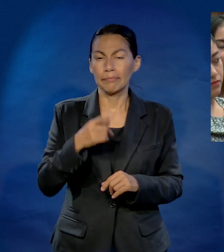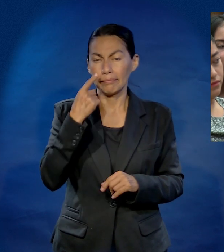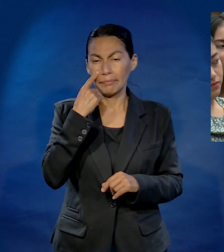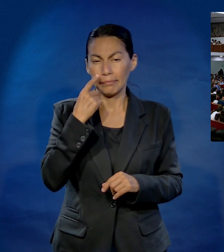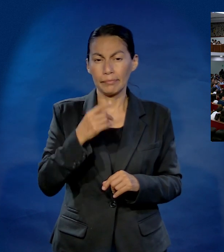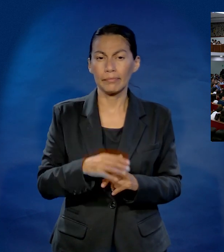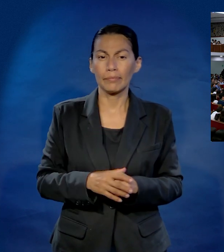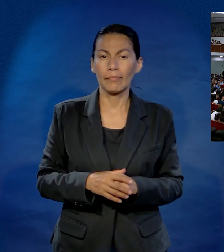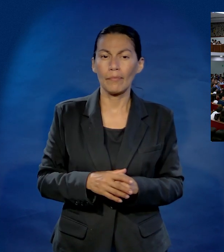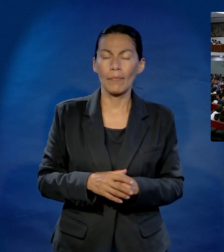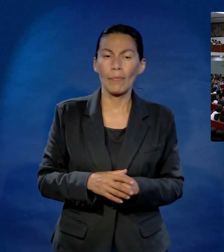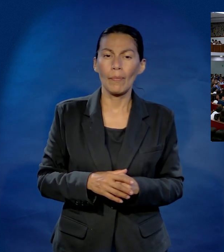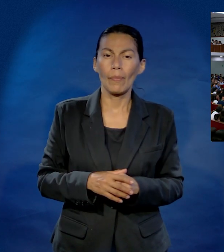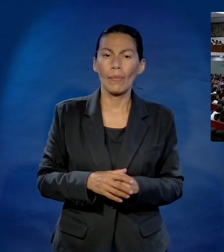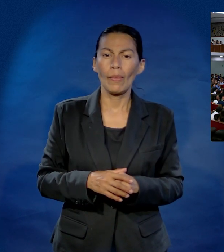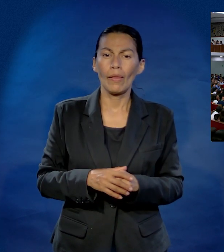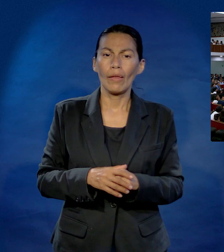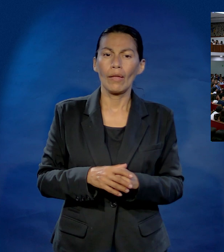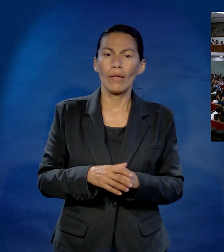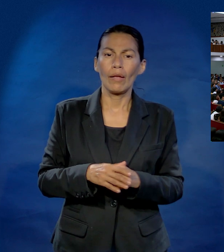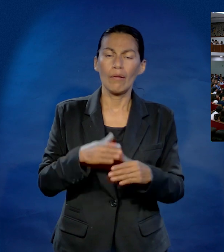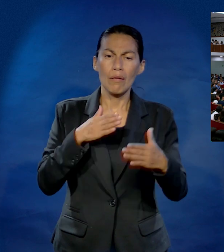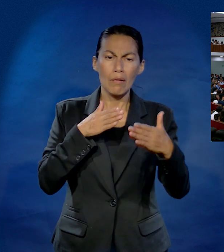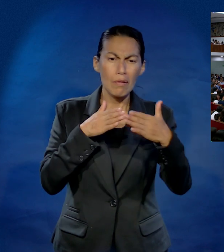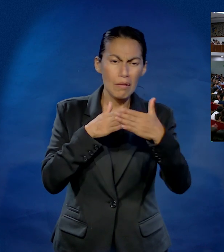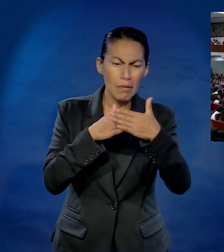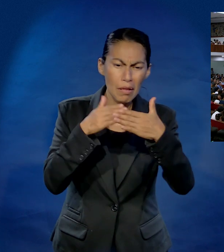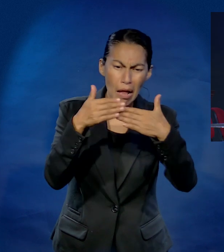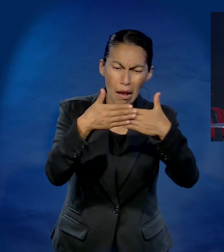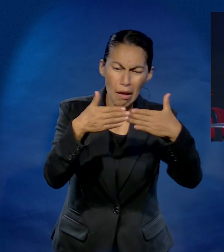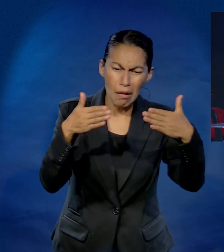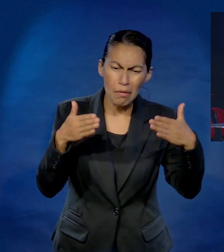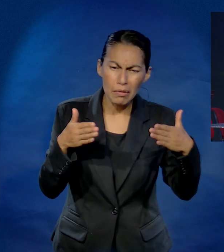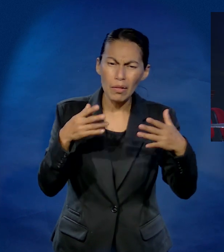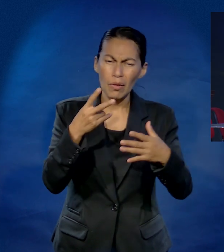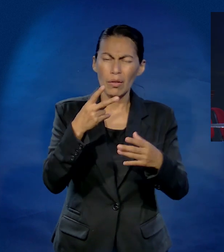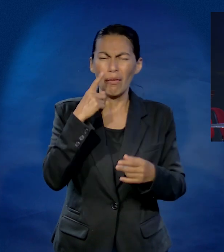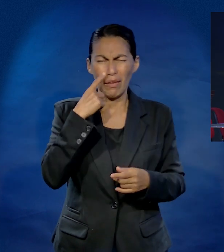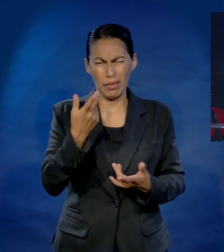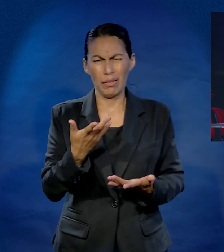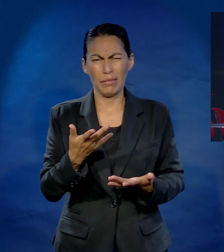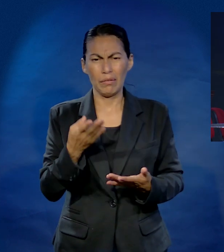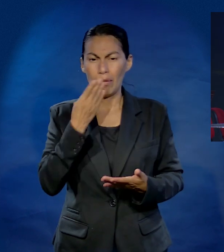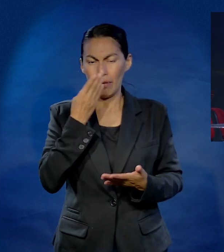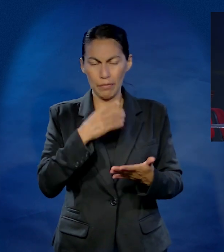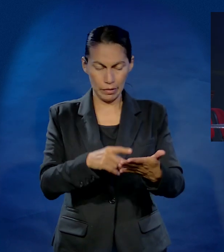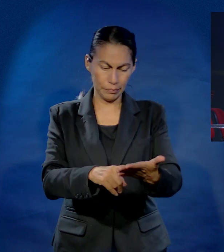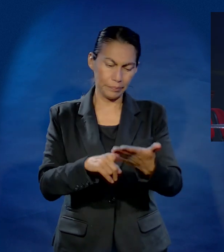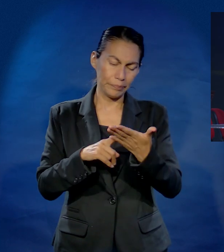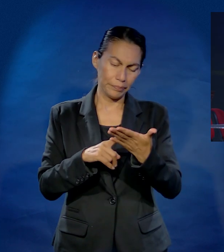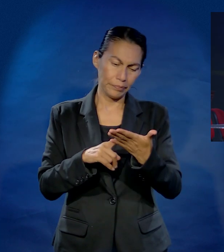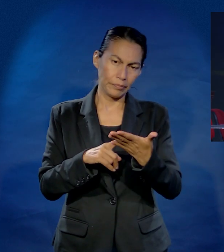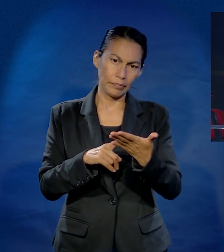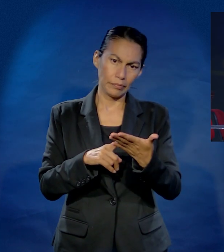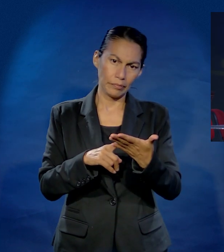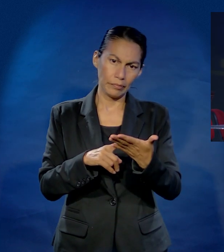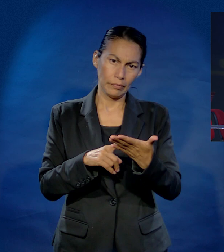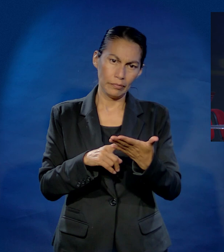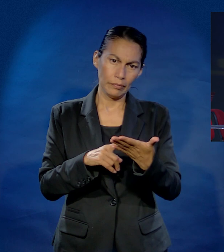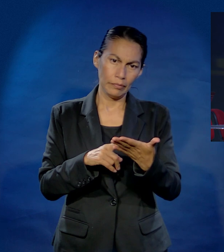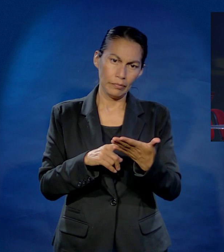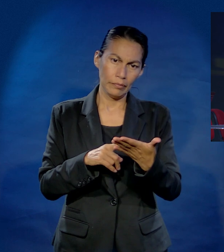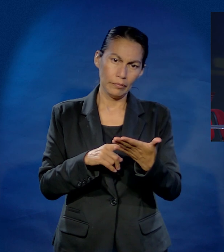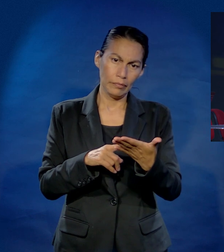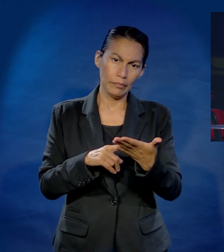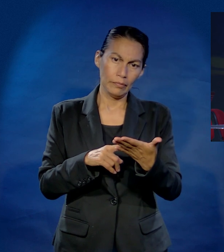Jesús. El reino de los cielos tiene varias dimensiones. Y me gustaría que las pudiésemos mirar para que tengamos